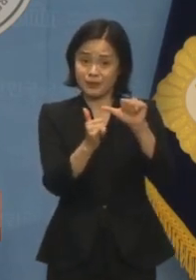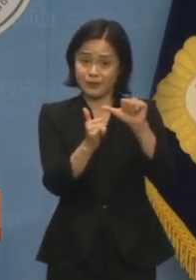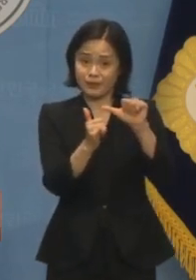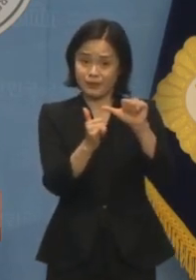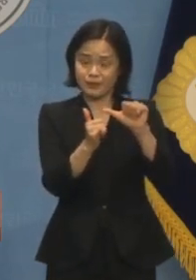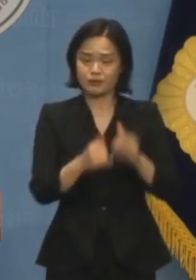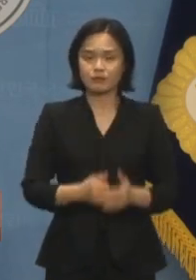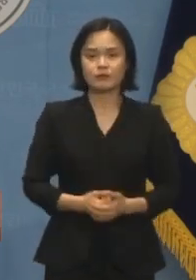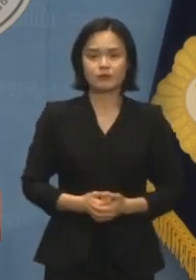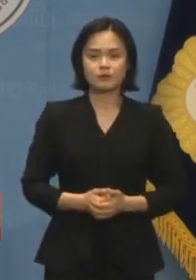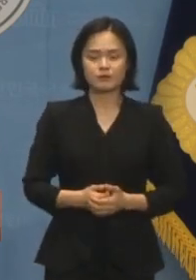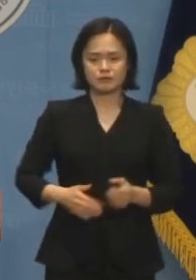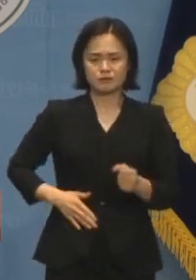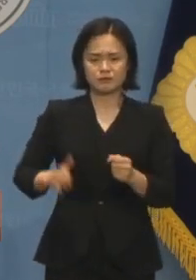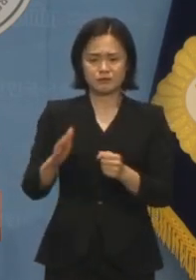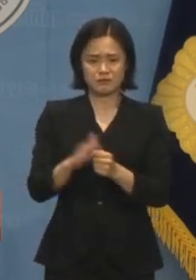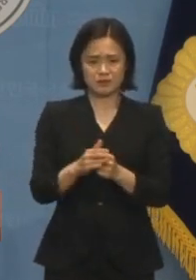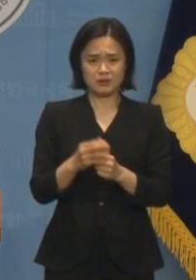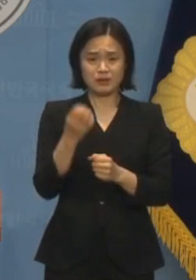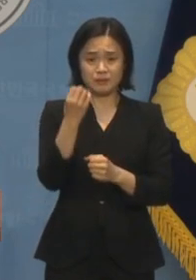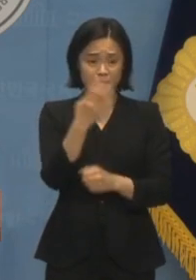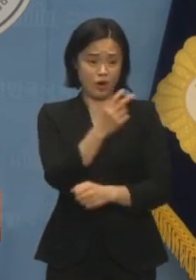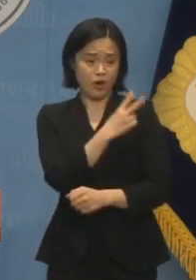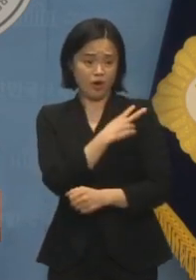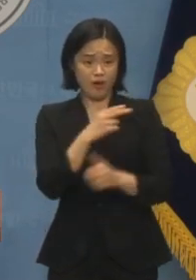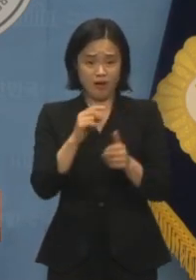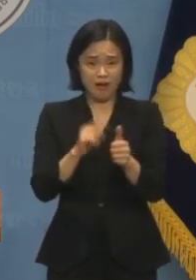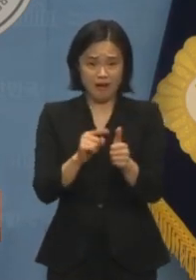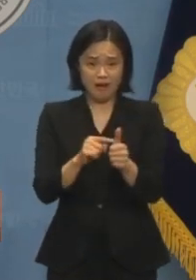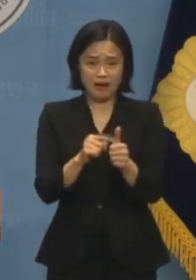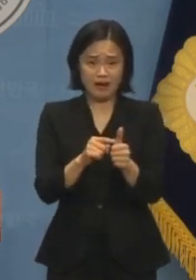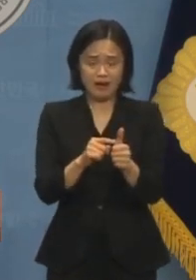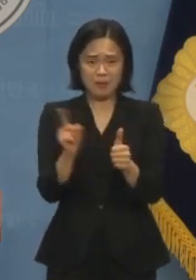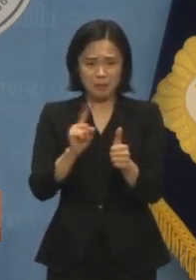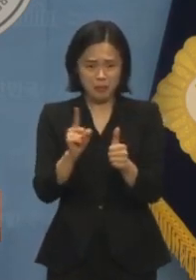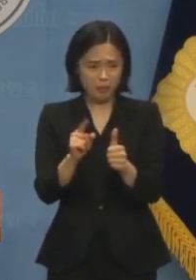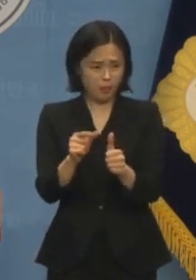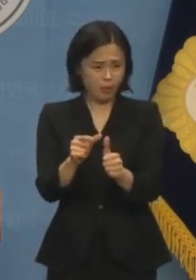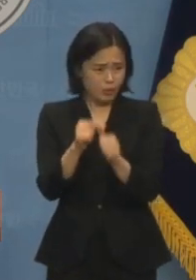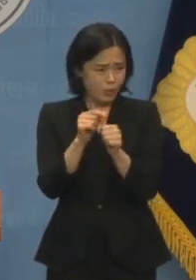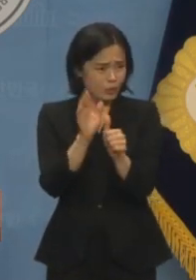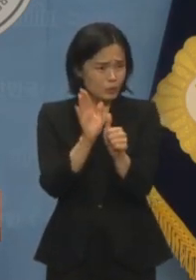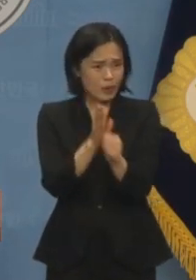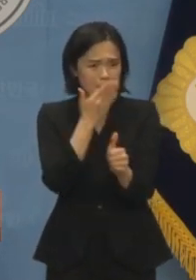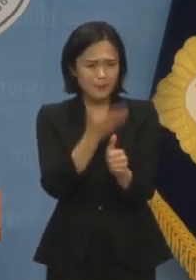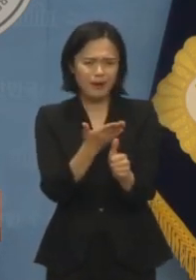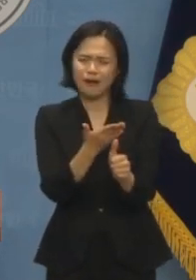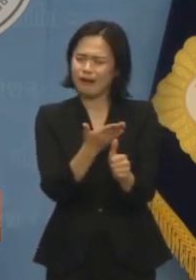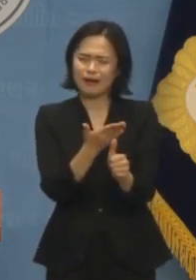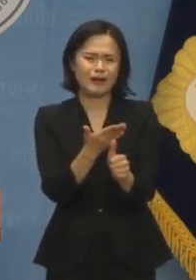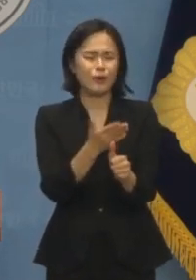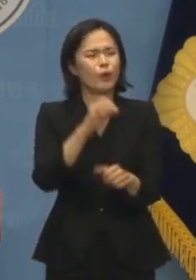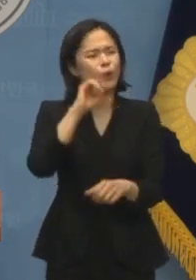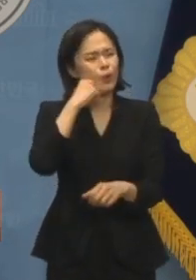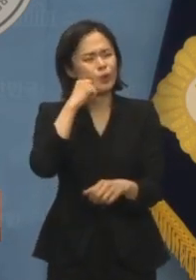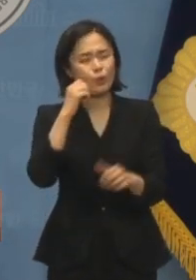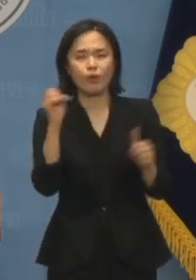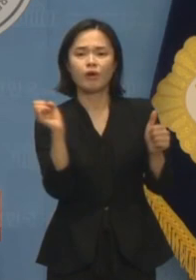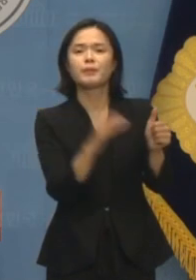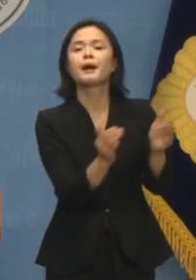로비를 할 수 있는 위치가 아니라는 것을 암시하고 있습니다. 이상 사업과